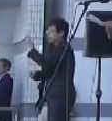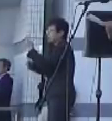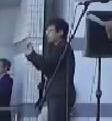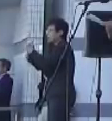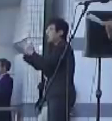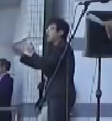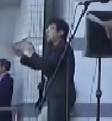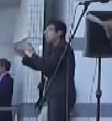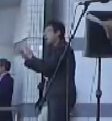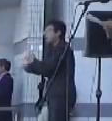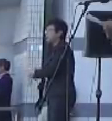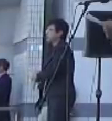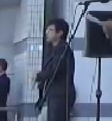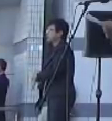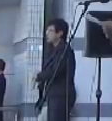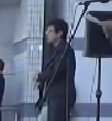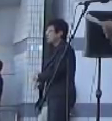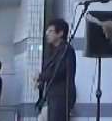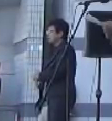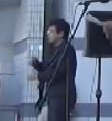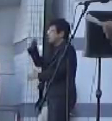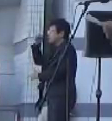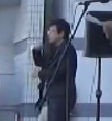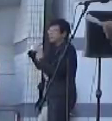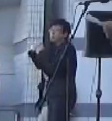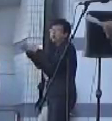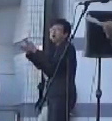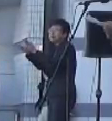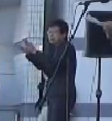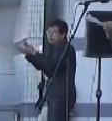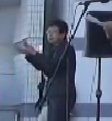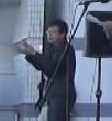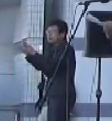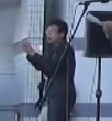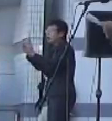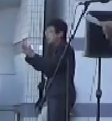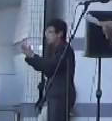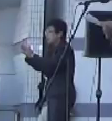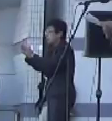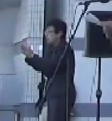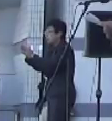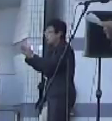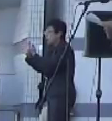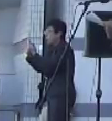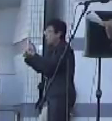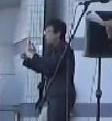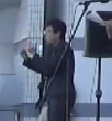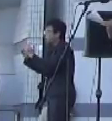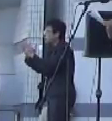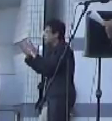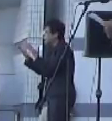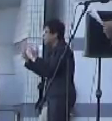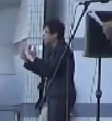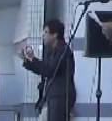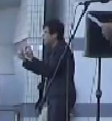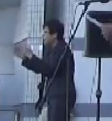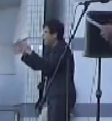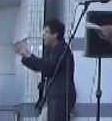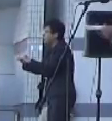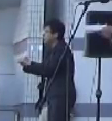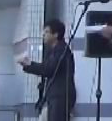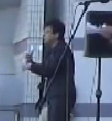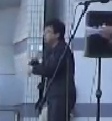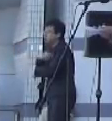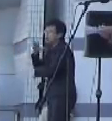ば衆議院の解散でこの法案は一度も審議されないまま廃案となってしまいます。